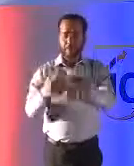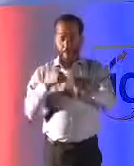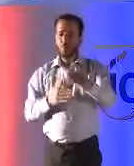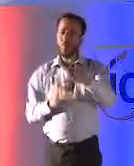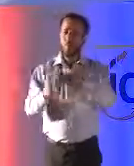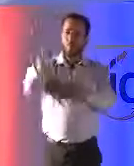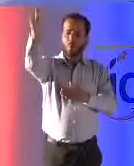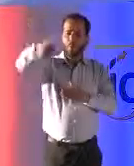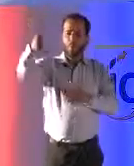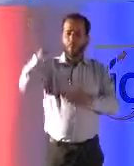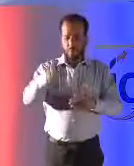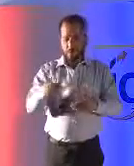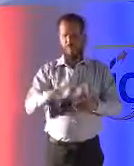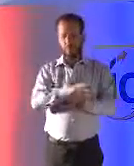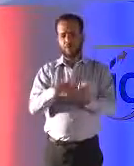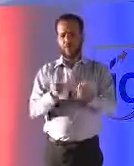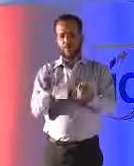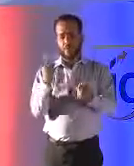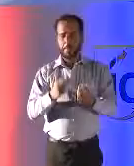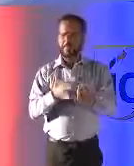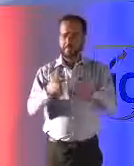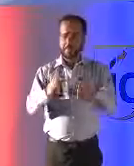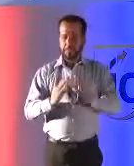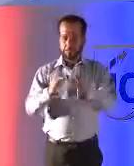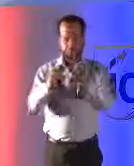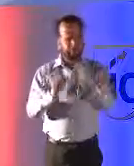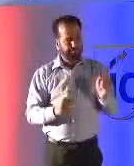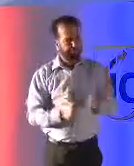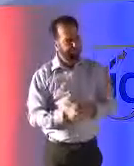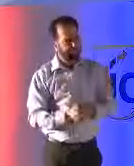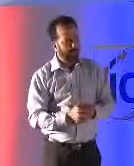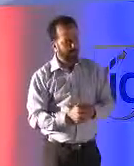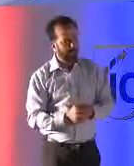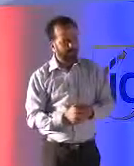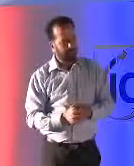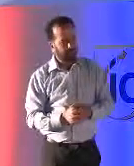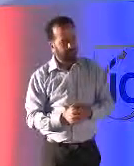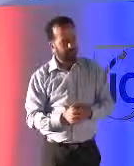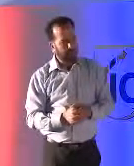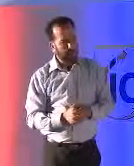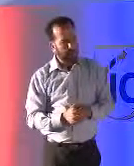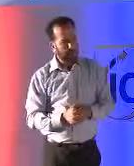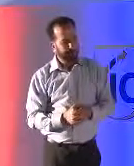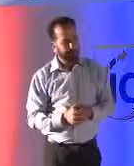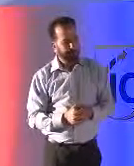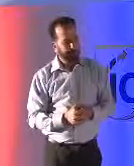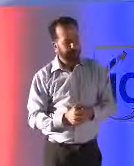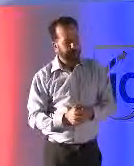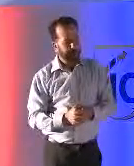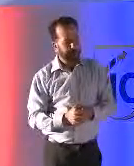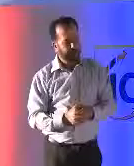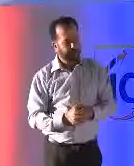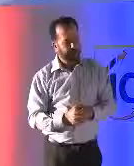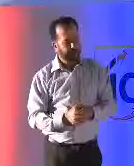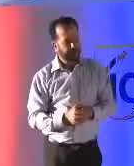اليوم. If you're blind, what do you do if you wanted to read a printed